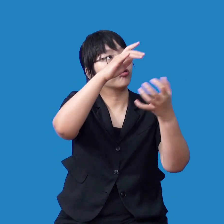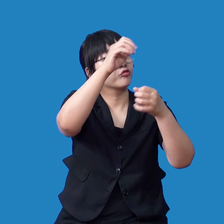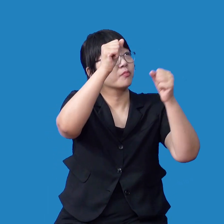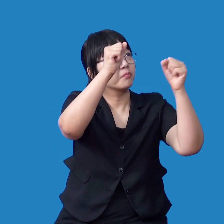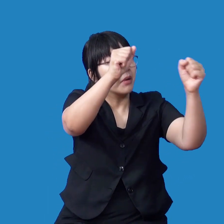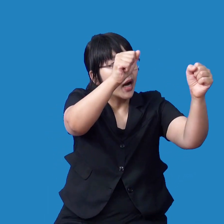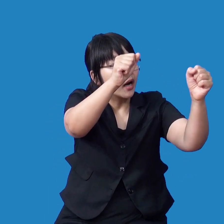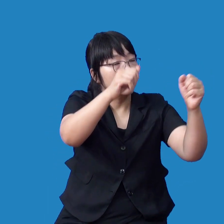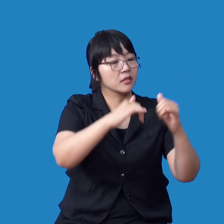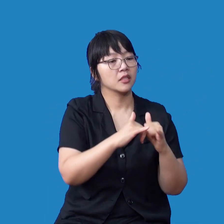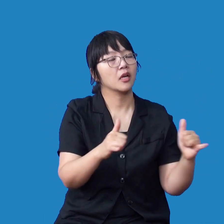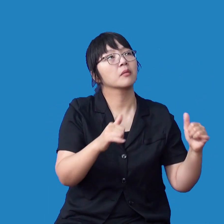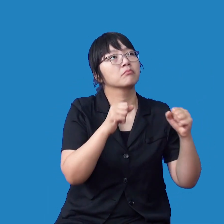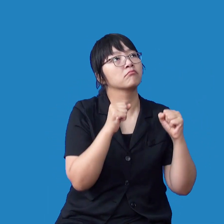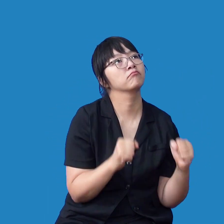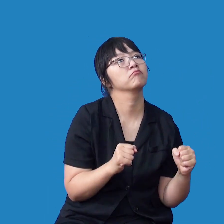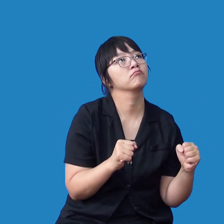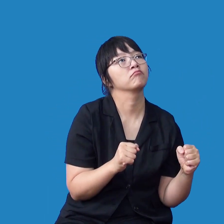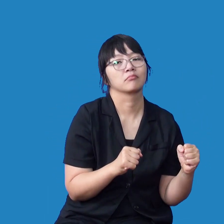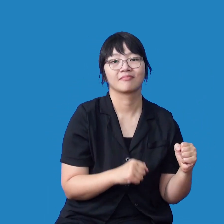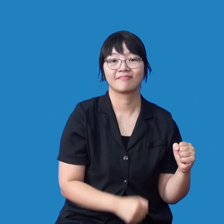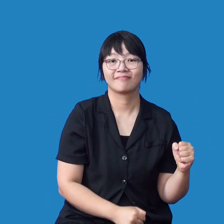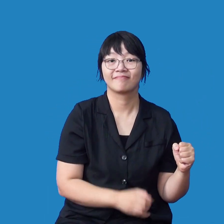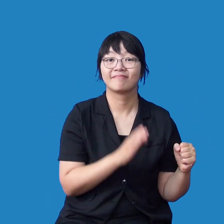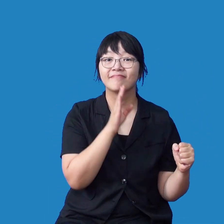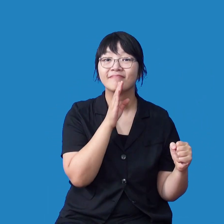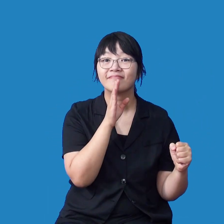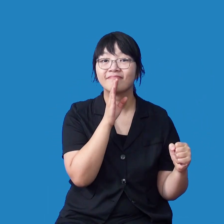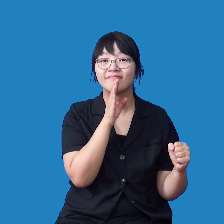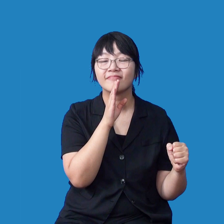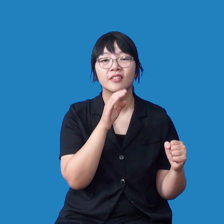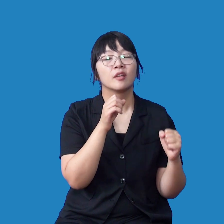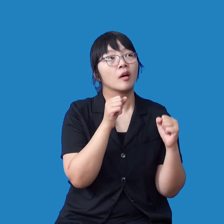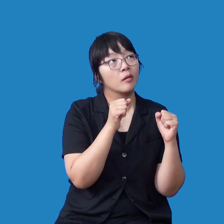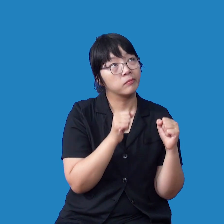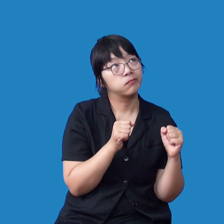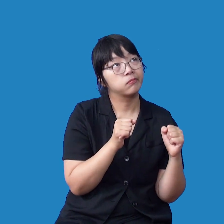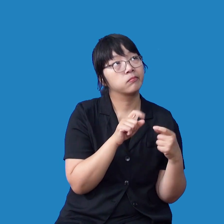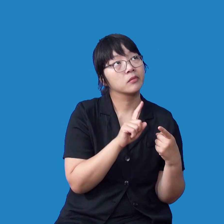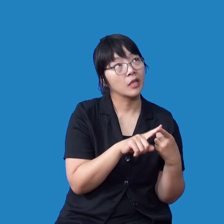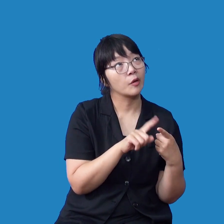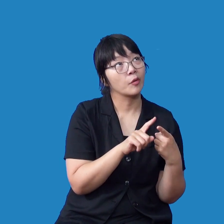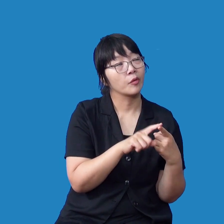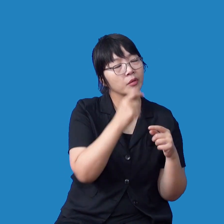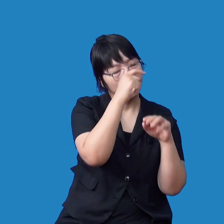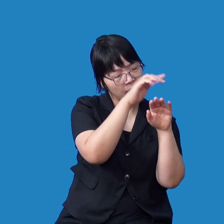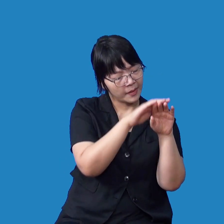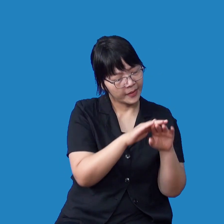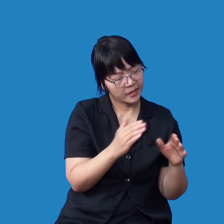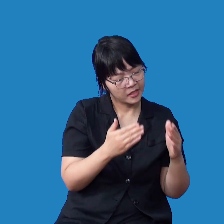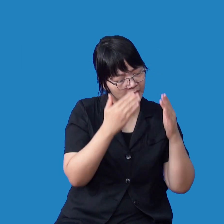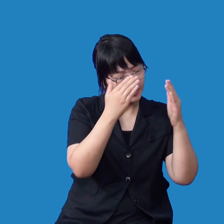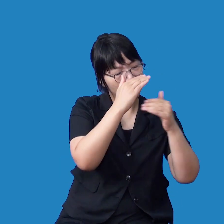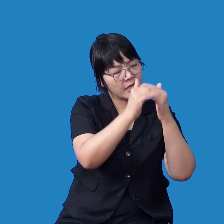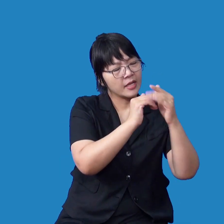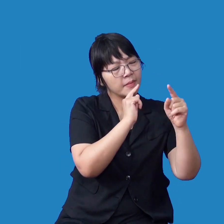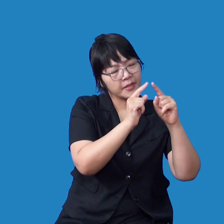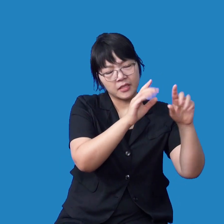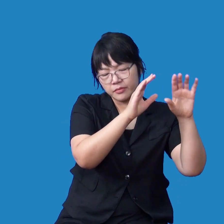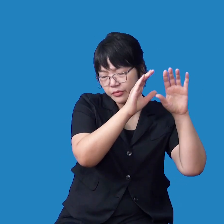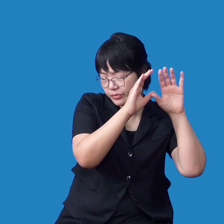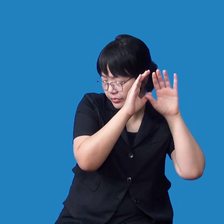회중이 머물렀어요. 그리고 그 머문 채로 하나님을 예배하면서 하나님의 음성을